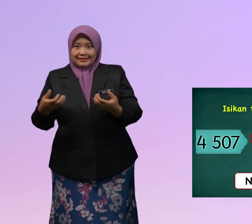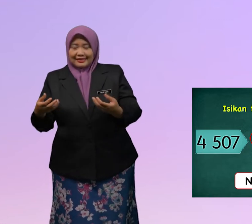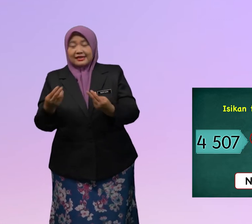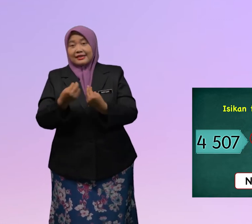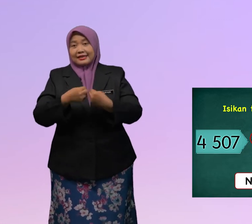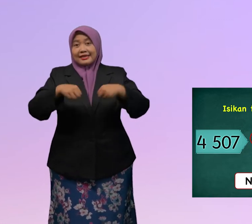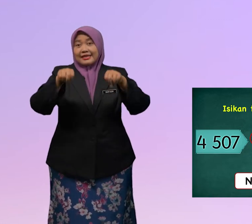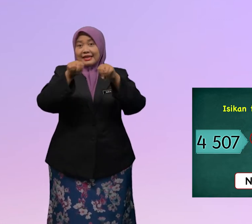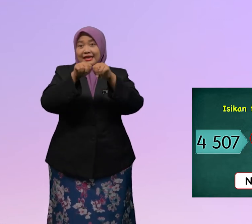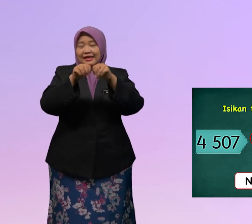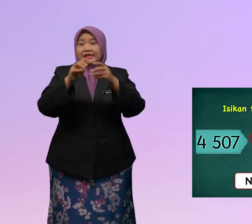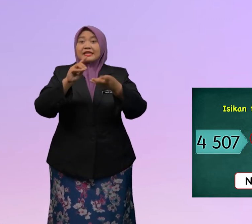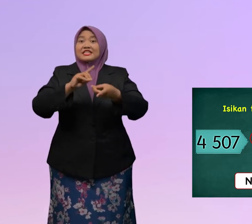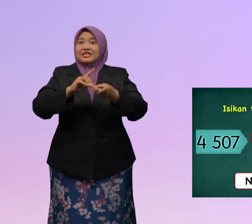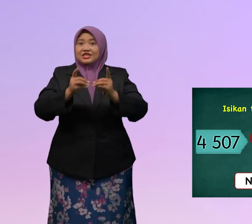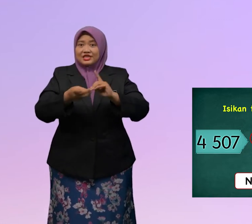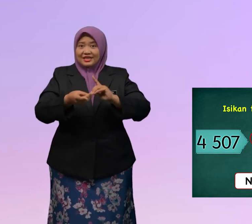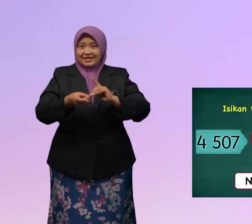cerakin nilai digit.